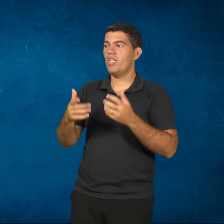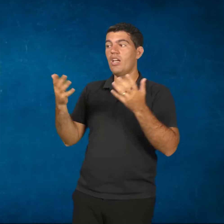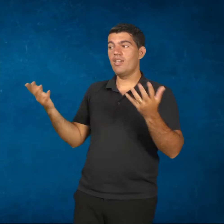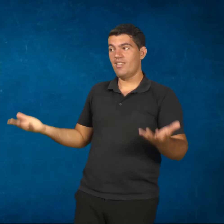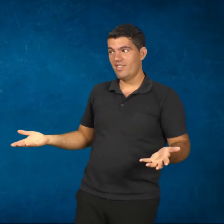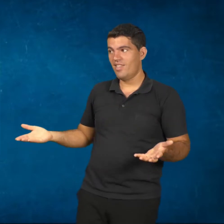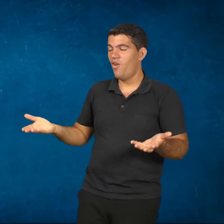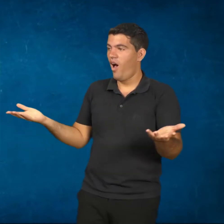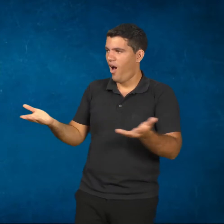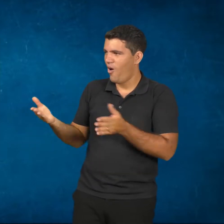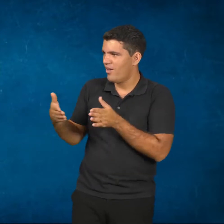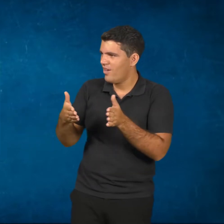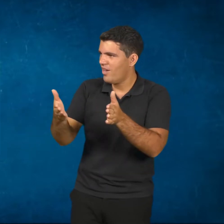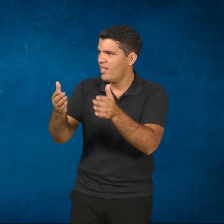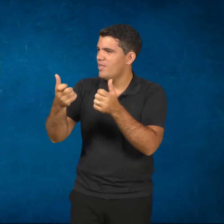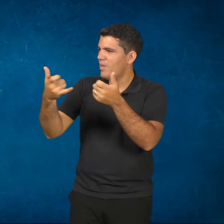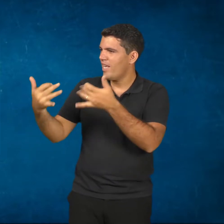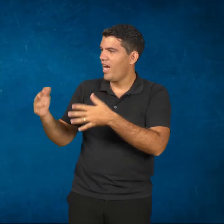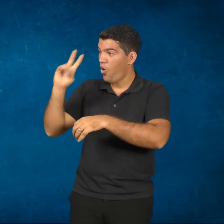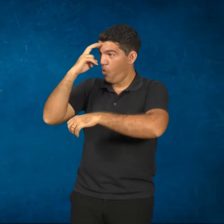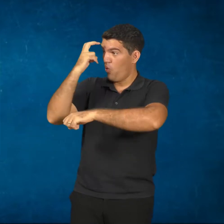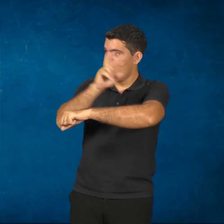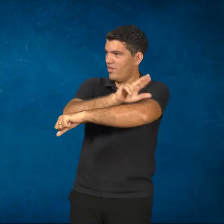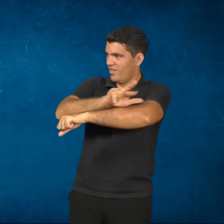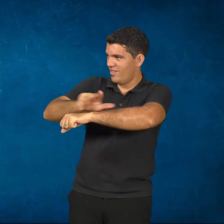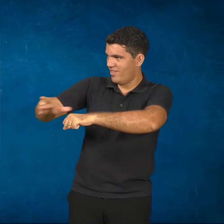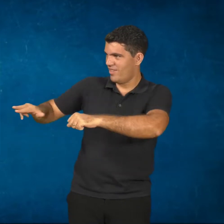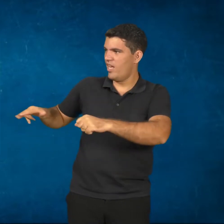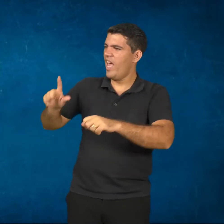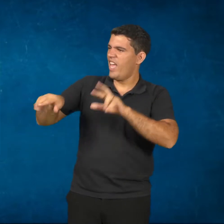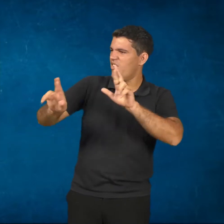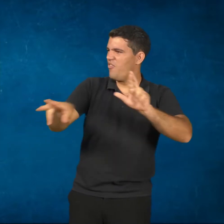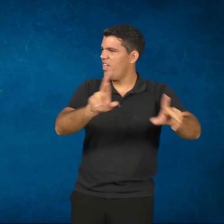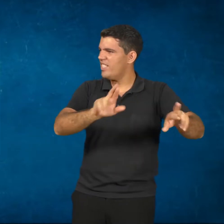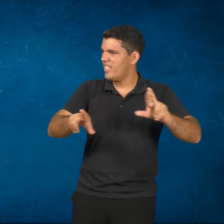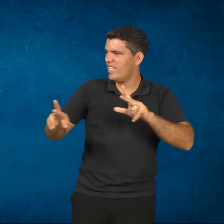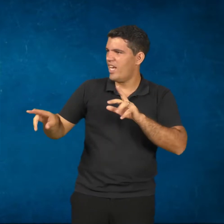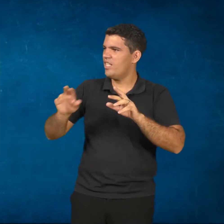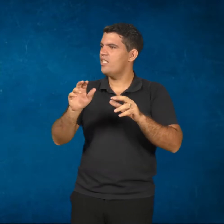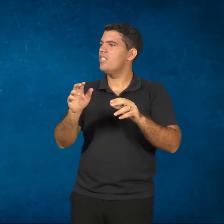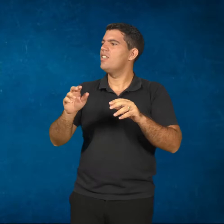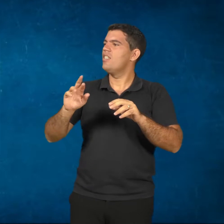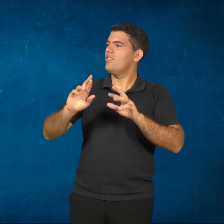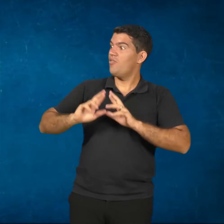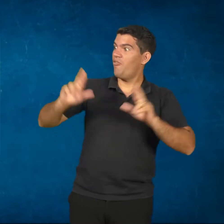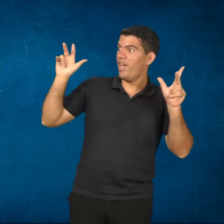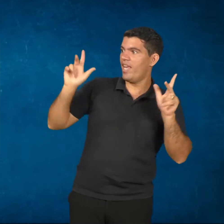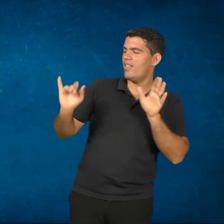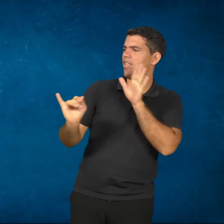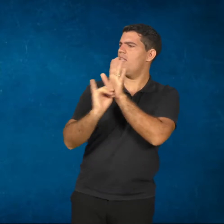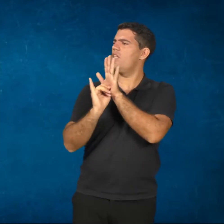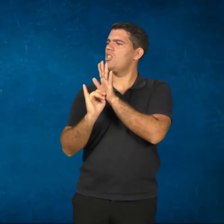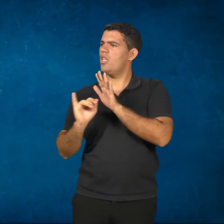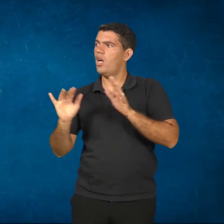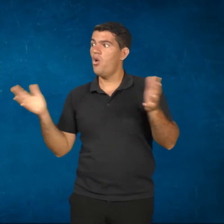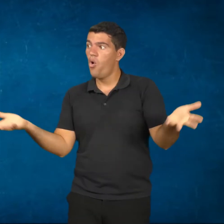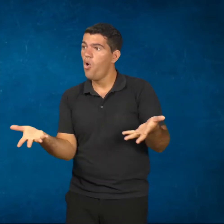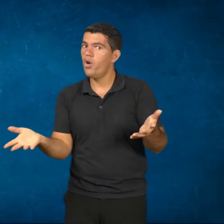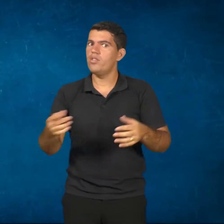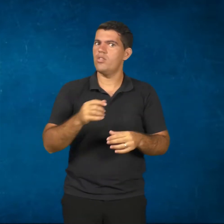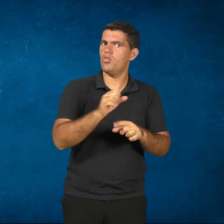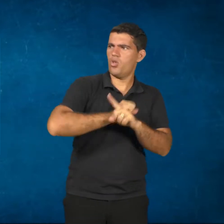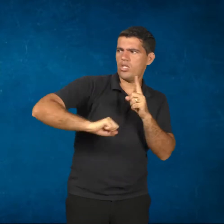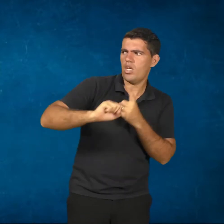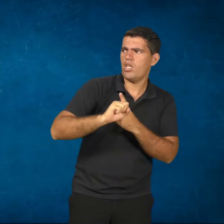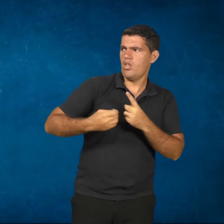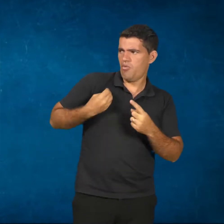a gente foi por esse caminho, de multiculturalismo, diversidade, diferença, identidade, conceitos que estão cada vez mais presentes na sociedade de